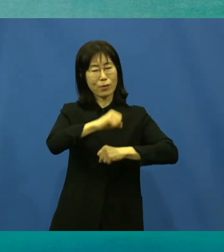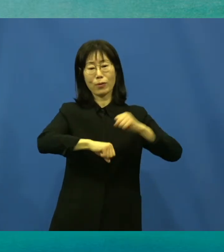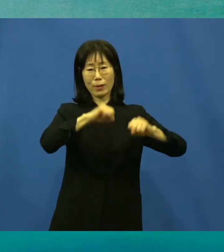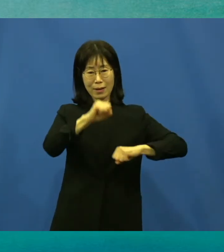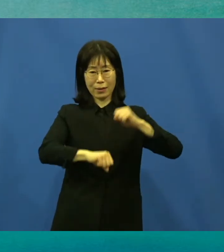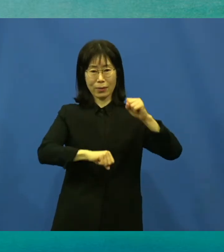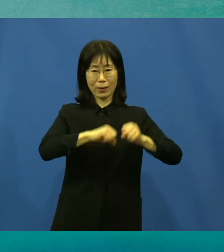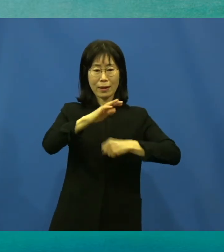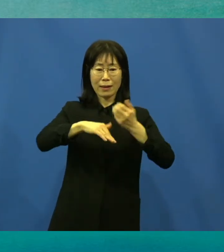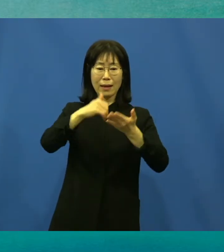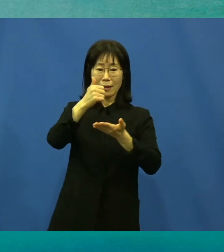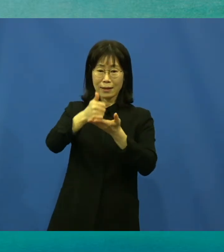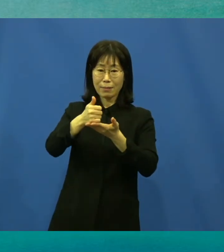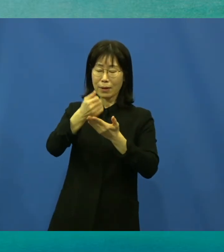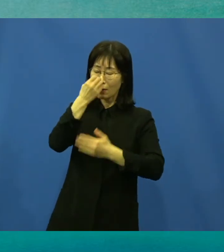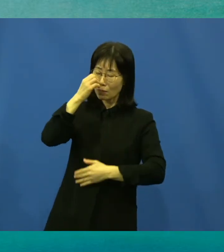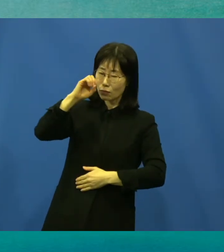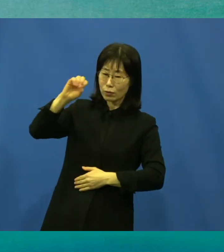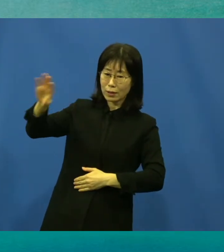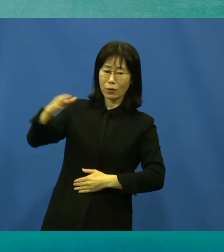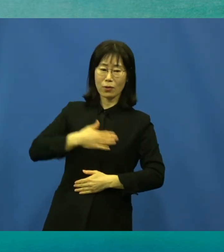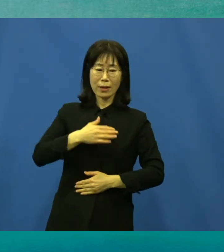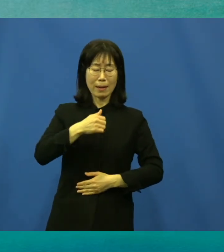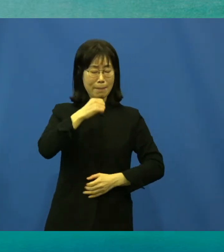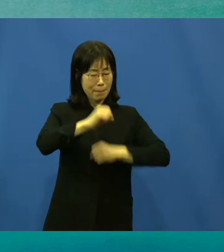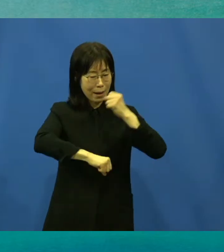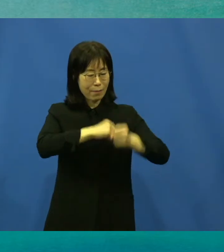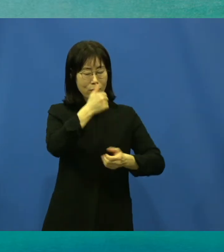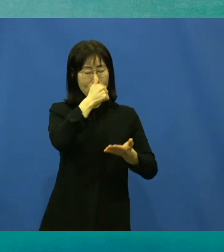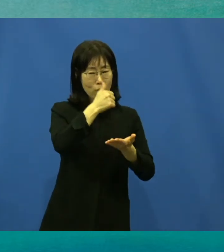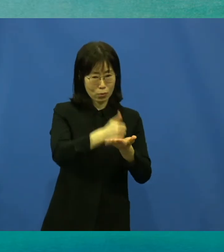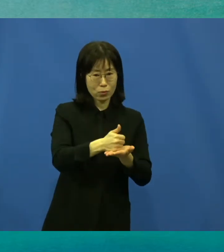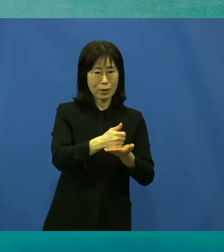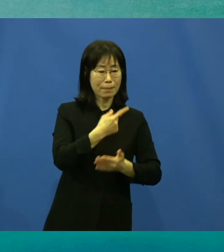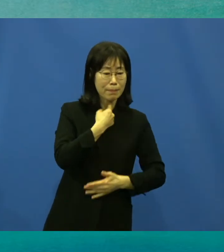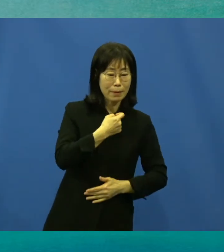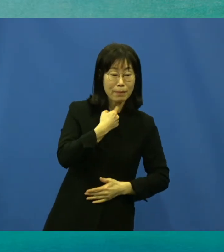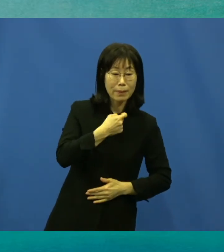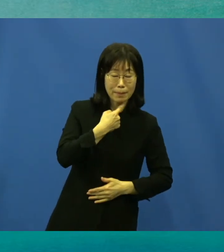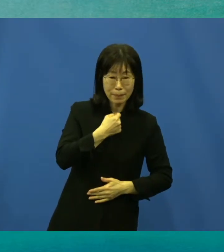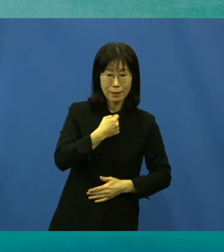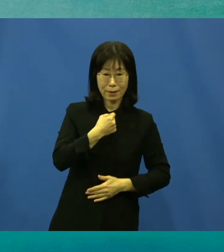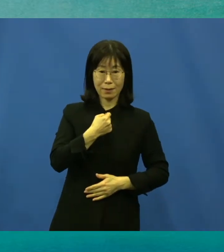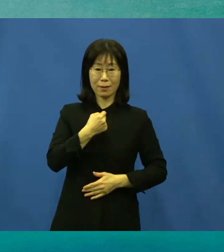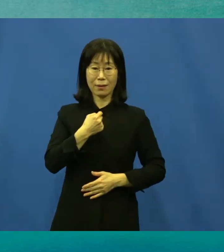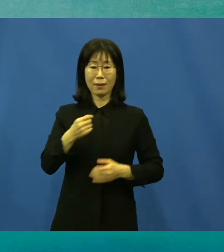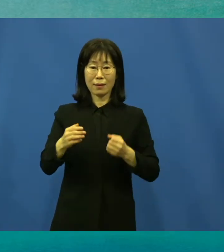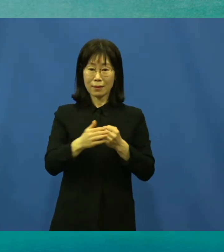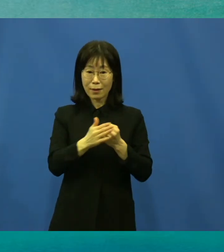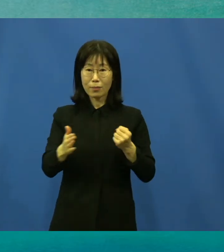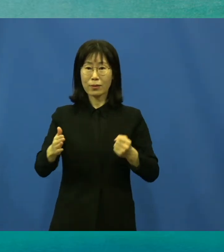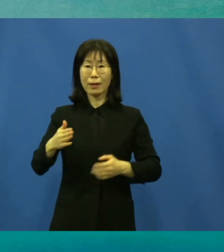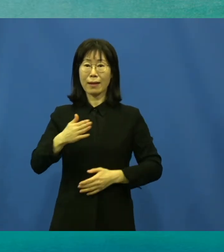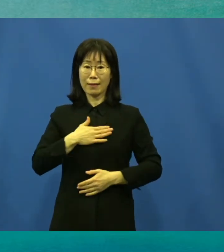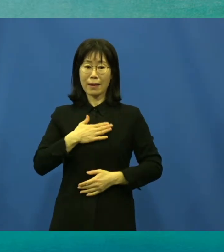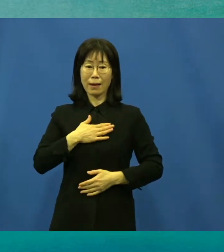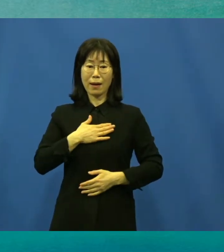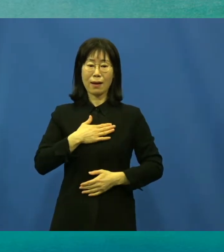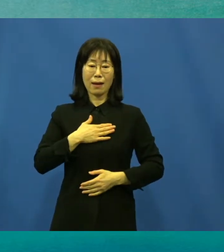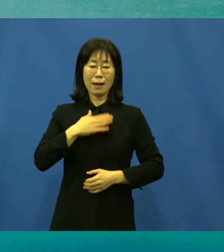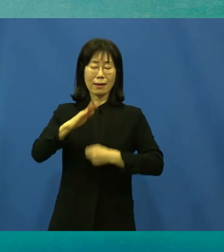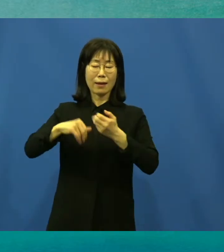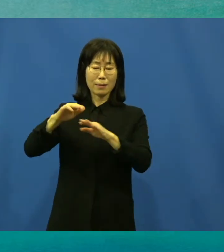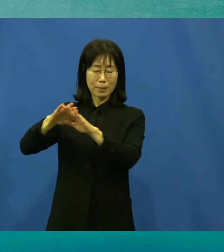죄를 지을 때는 그곳에 하나님이 없습니다. 그래서 죄를 지을 때 우리 모두는 내가 신이 되는 것입니다.